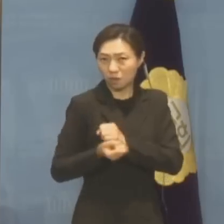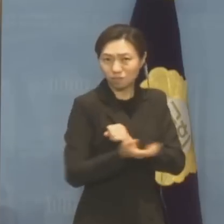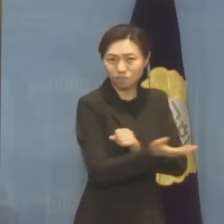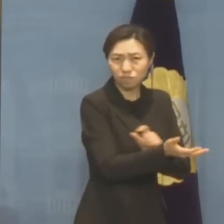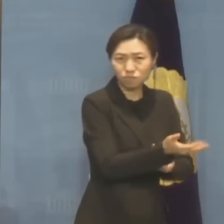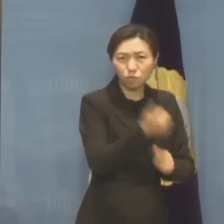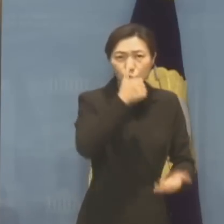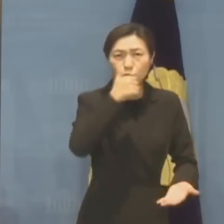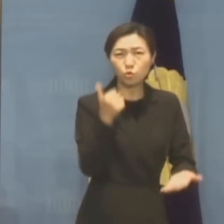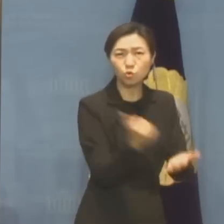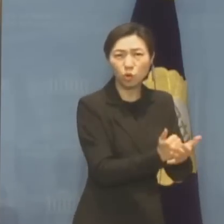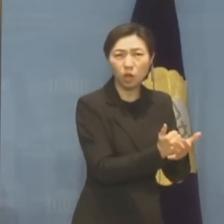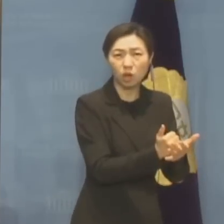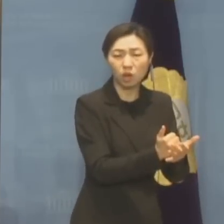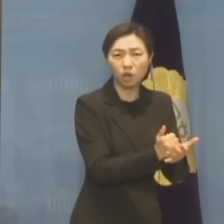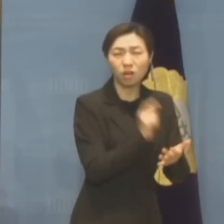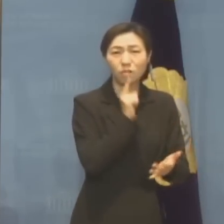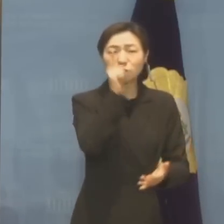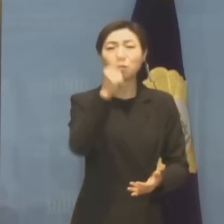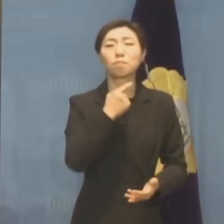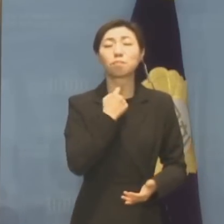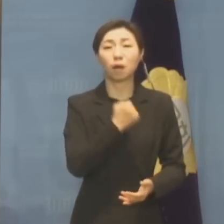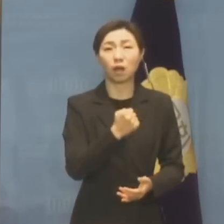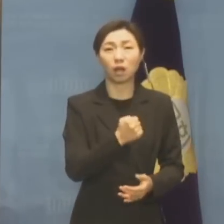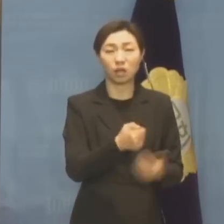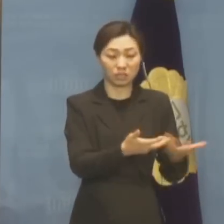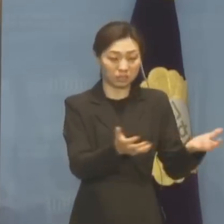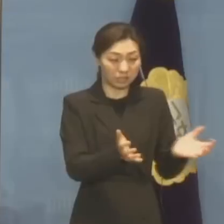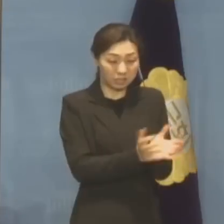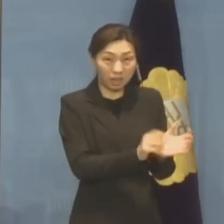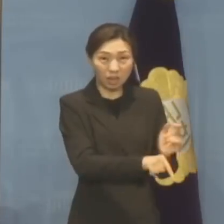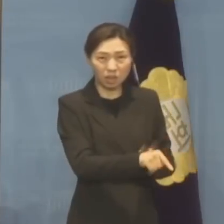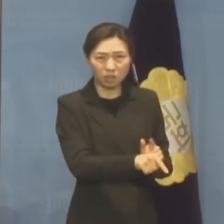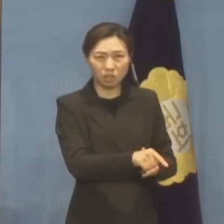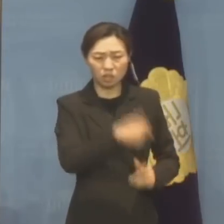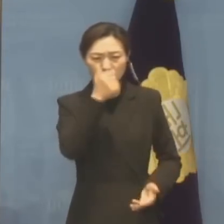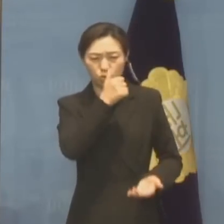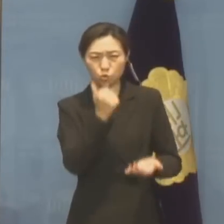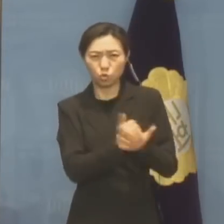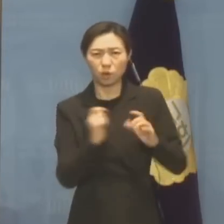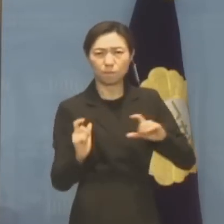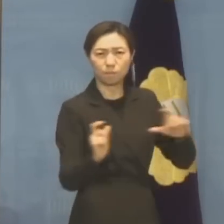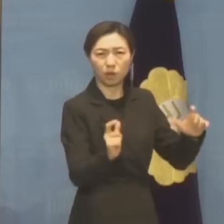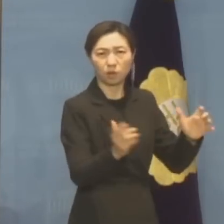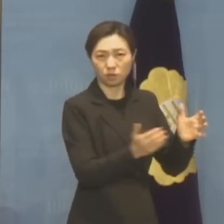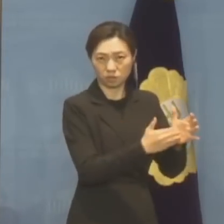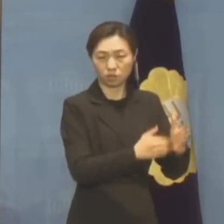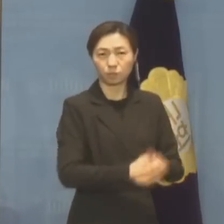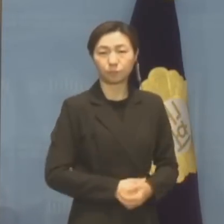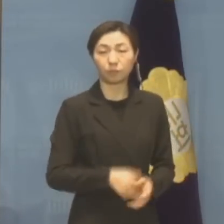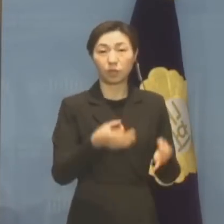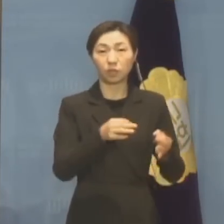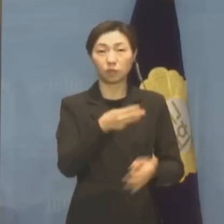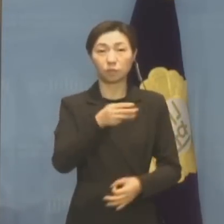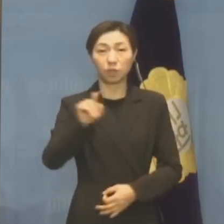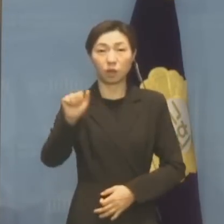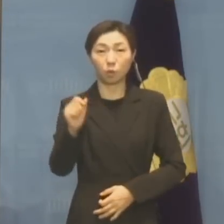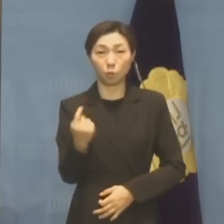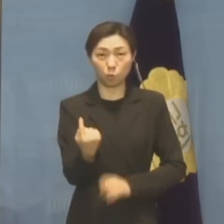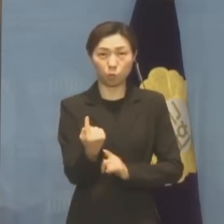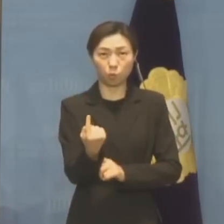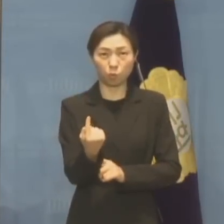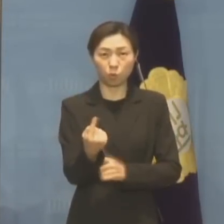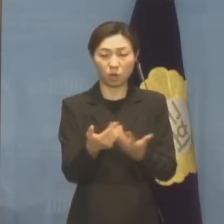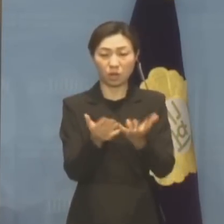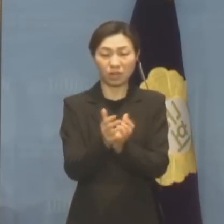당시 청와대 대외전략기획관이 유죄 선고를 받은 것입니다. 김태호 차장이 어긴